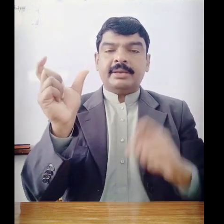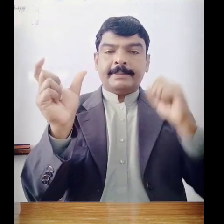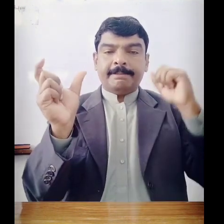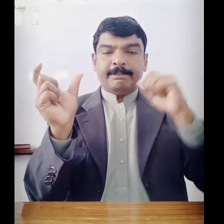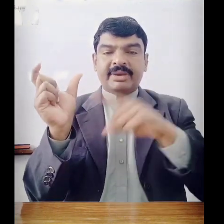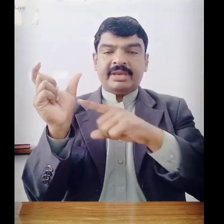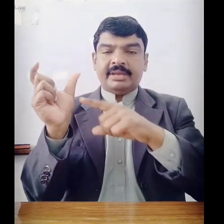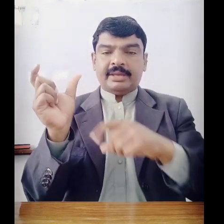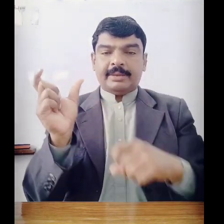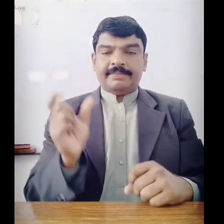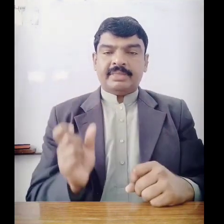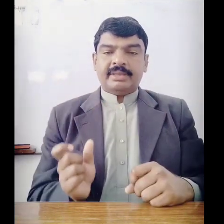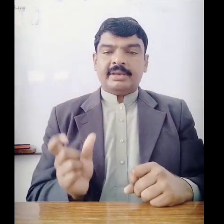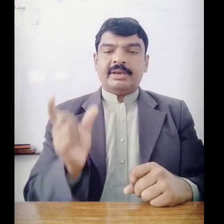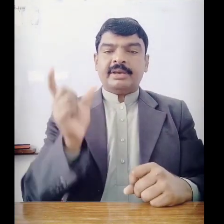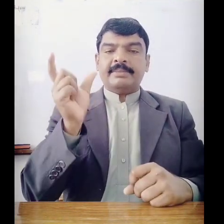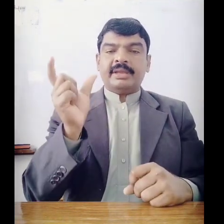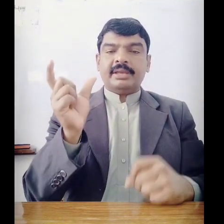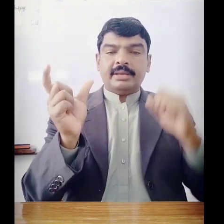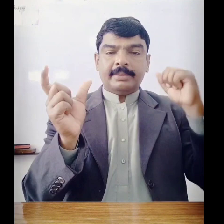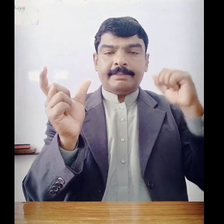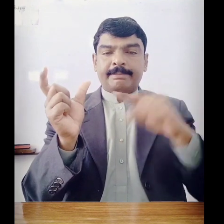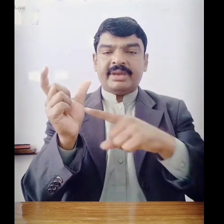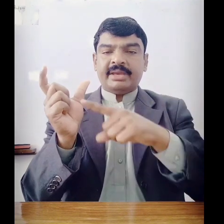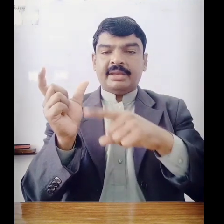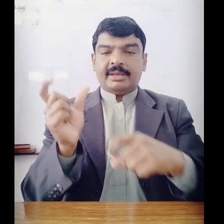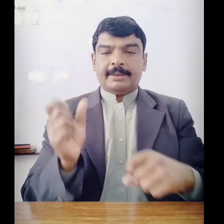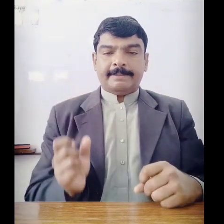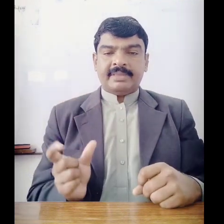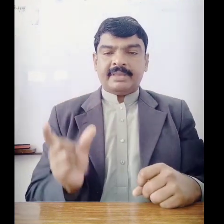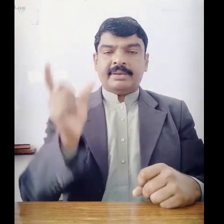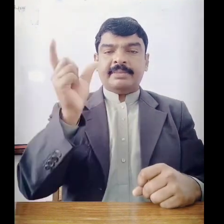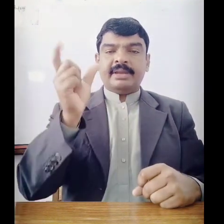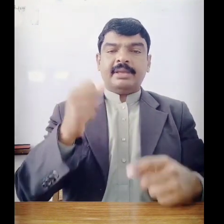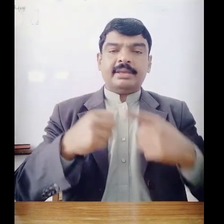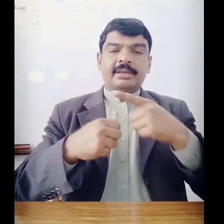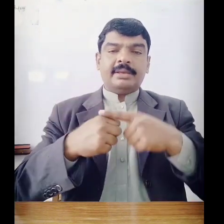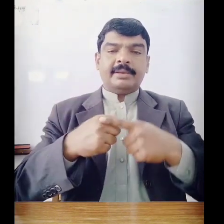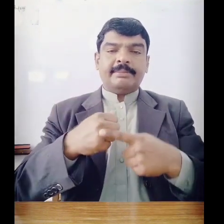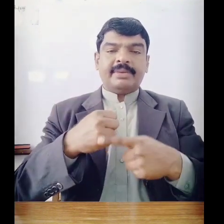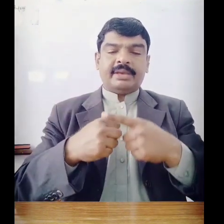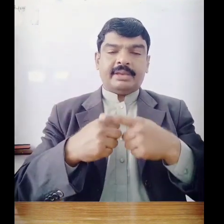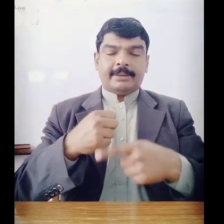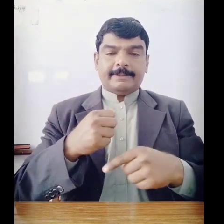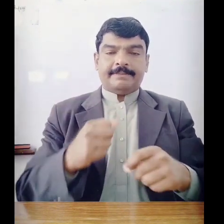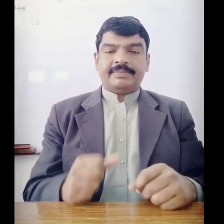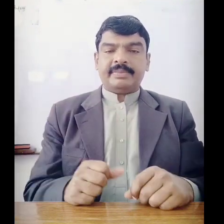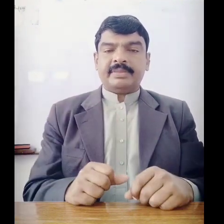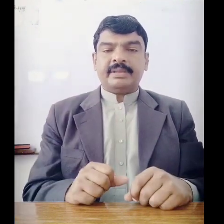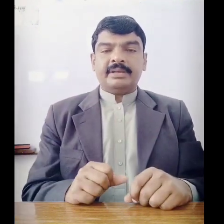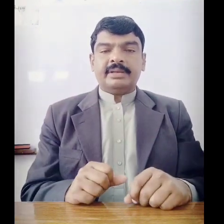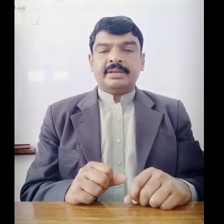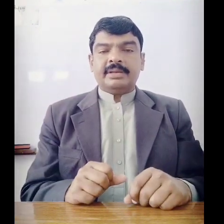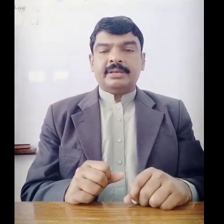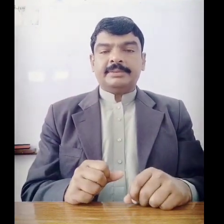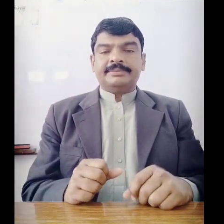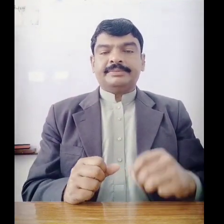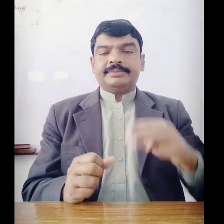कमरी महीने, कमरी महीने, कमरी महीने।